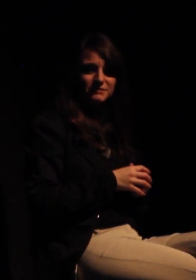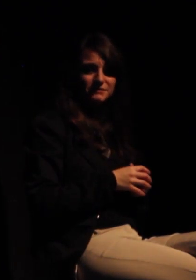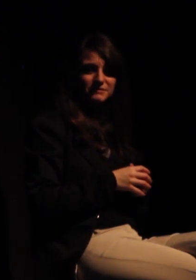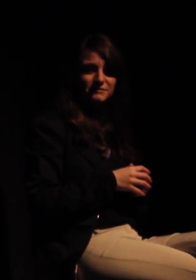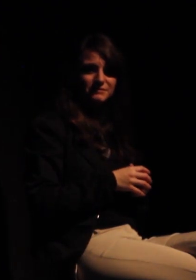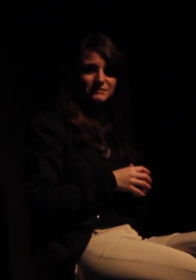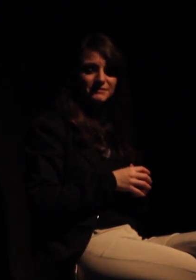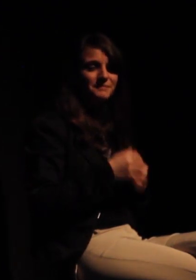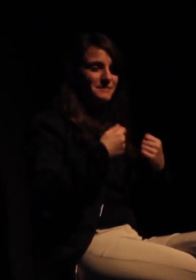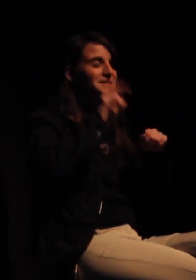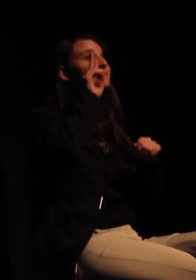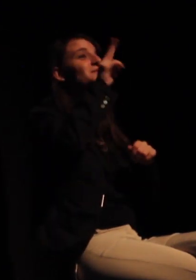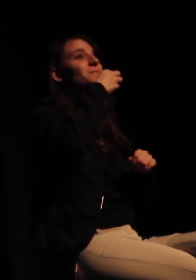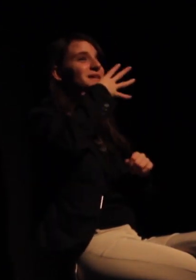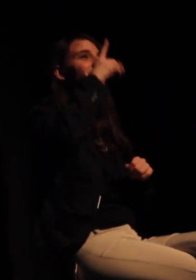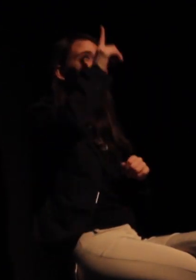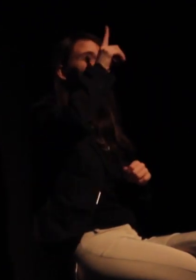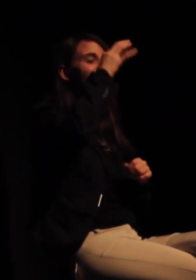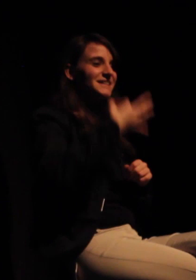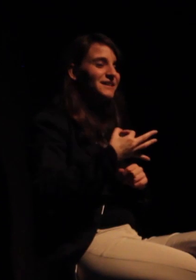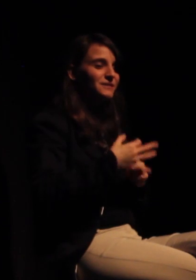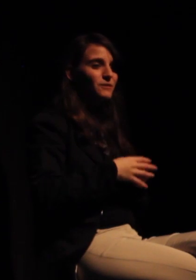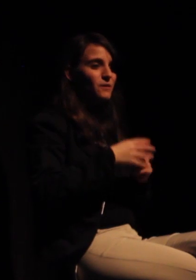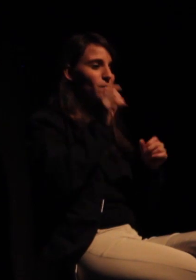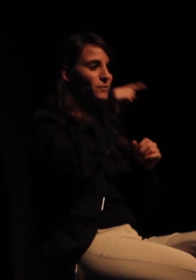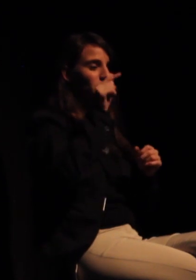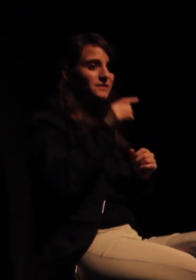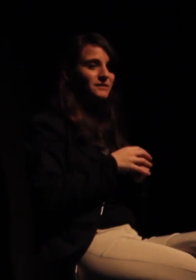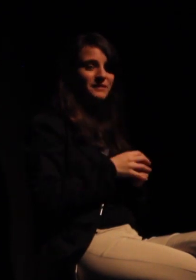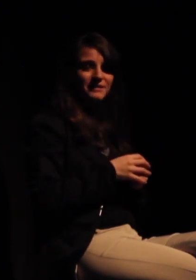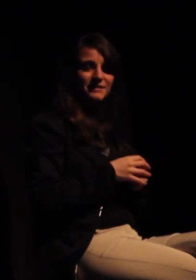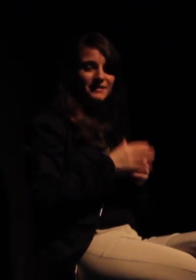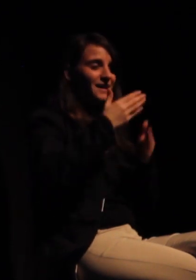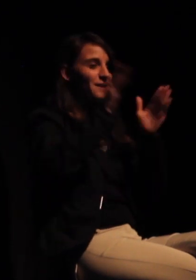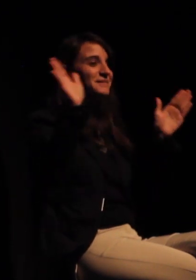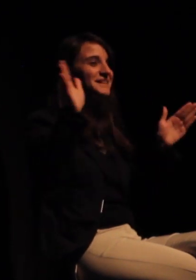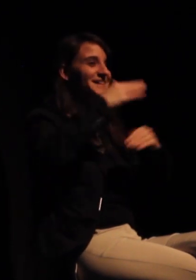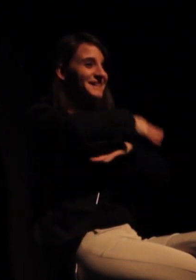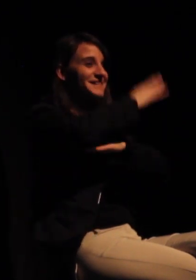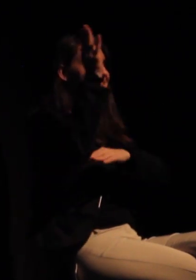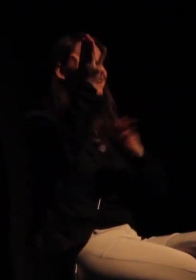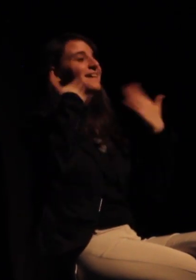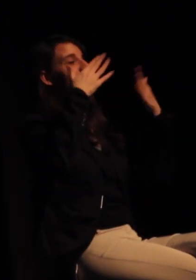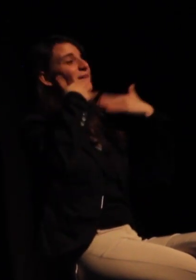bem esse, né? E eu falei, mas a senhora podia abrir a janela, que eu estou com tanto calor.